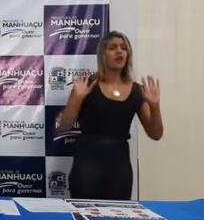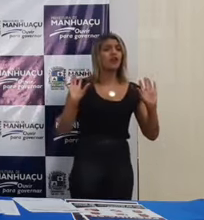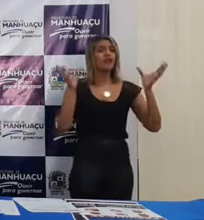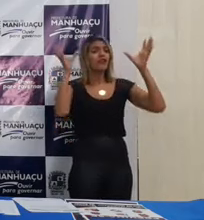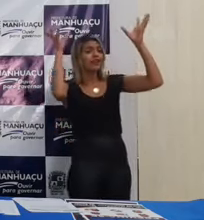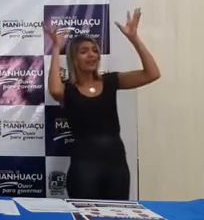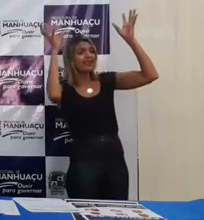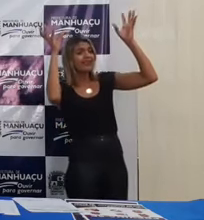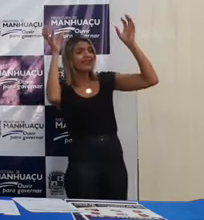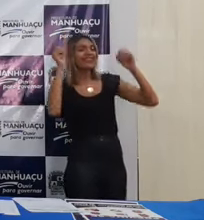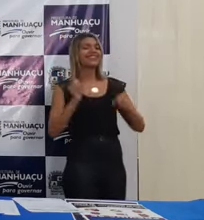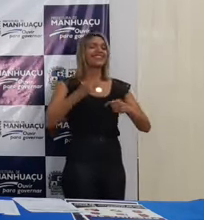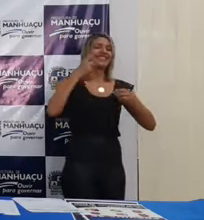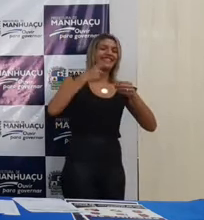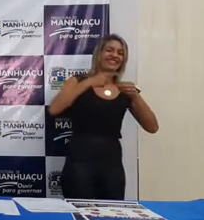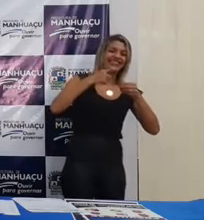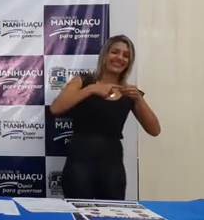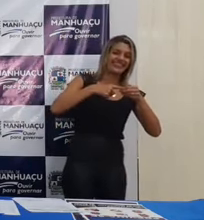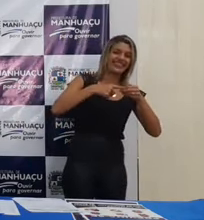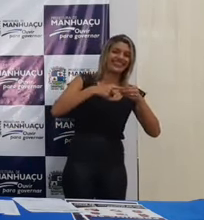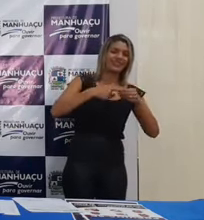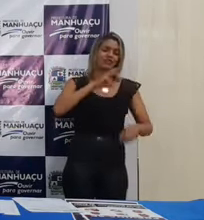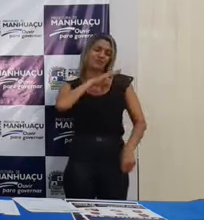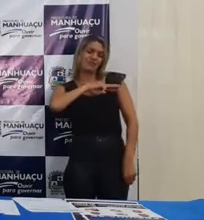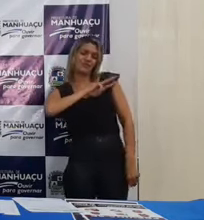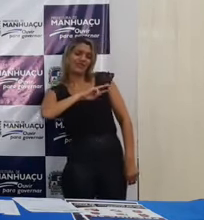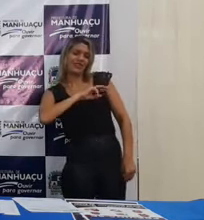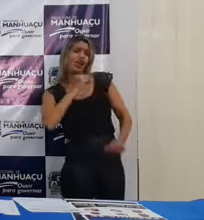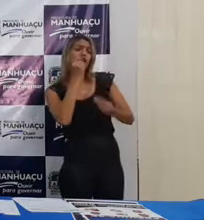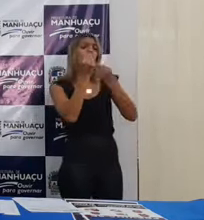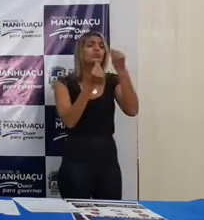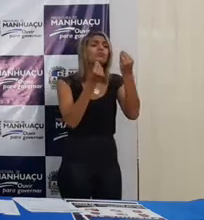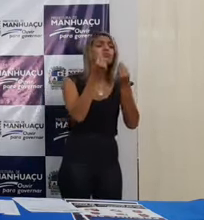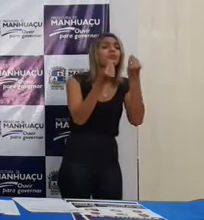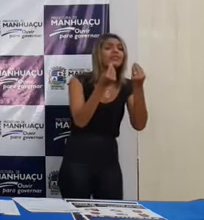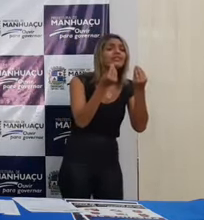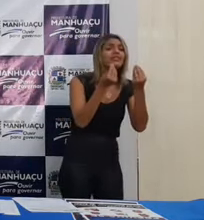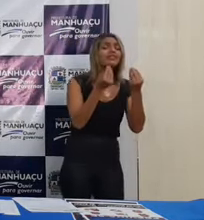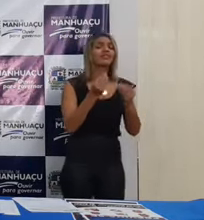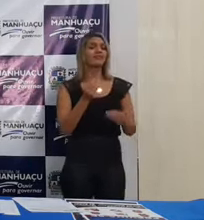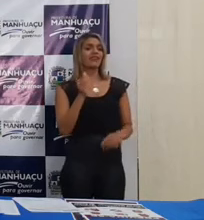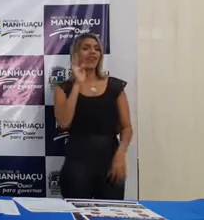no campo de avião. E lá teve aglomeração. Por que a fiscalização não foi lá da prefeitura?